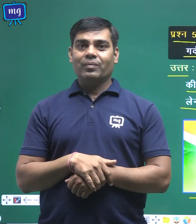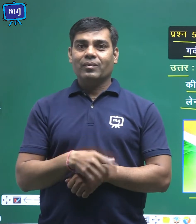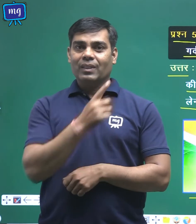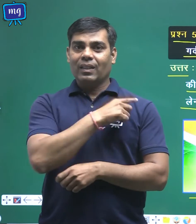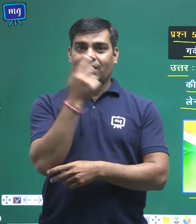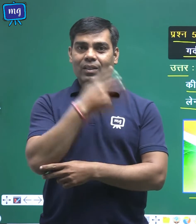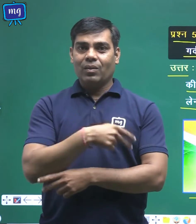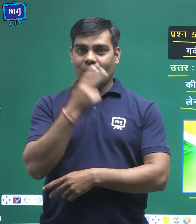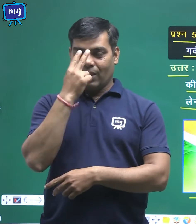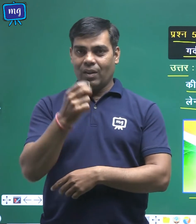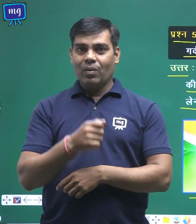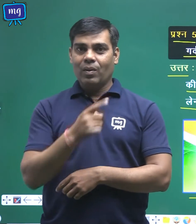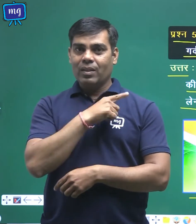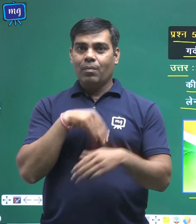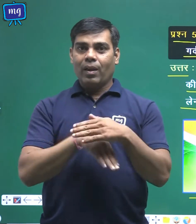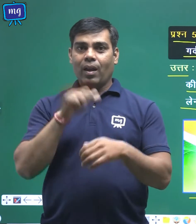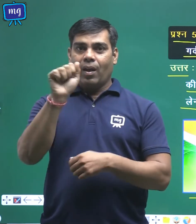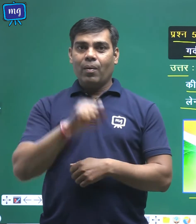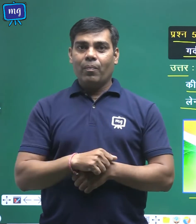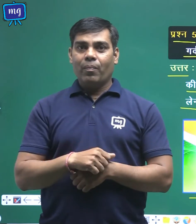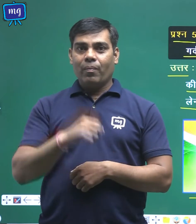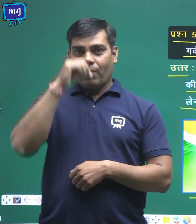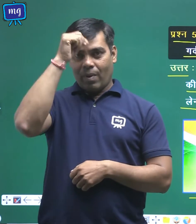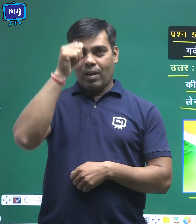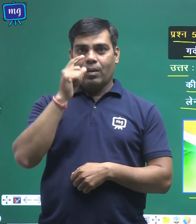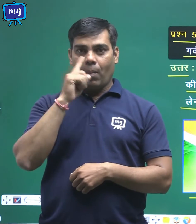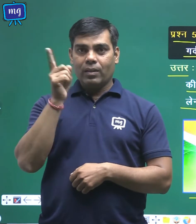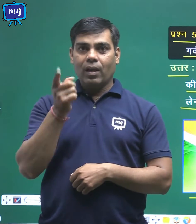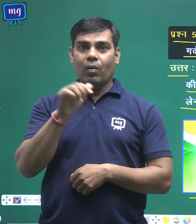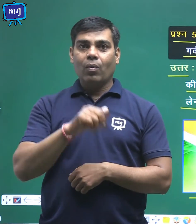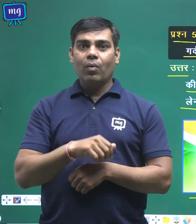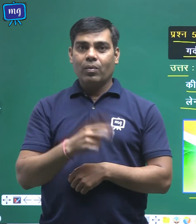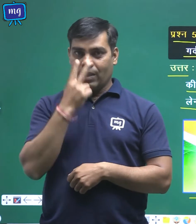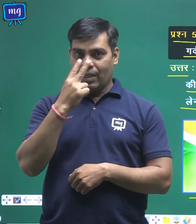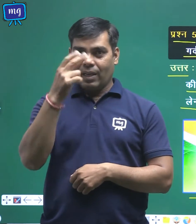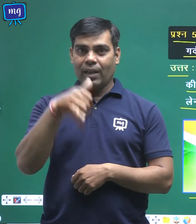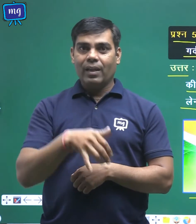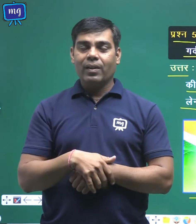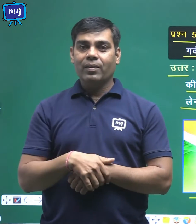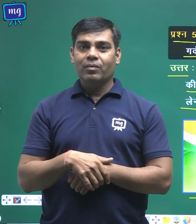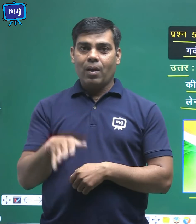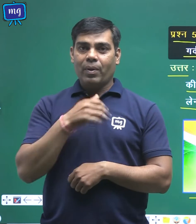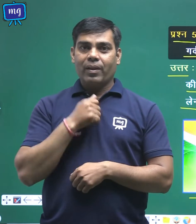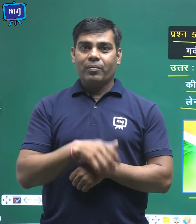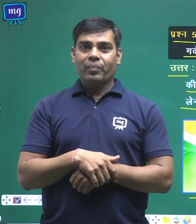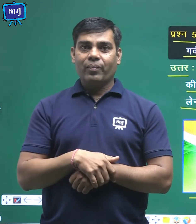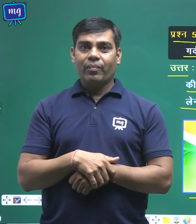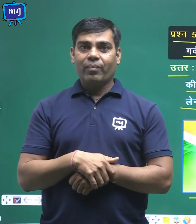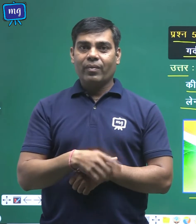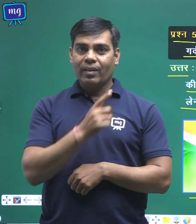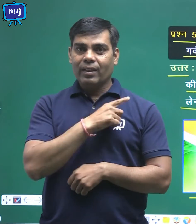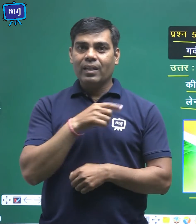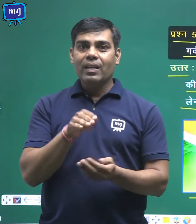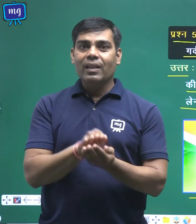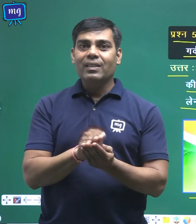को देखो। इसमें आप भारत माता को देख रहे हैं। हमें इसकी